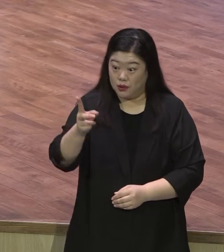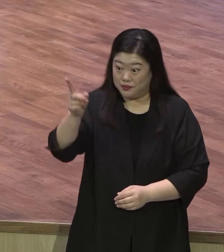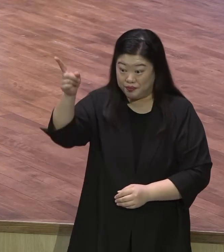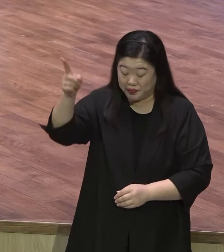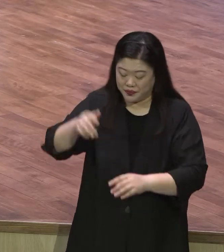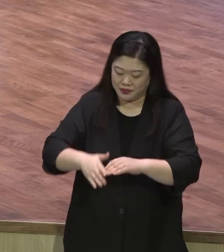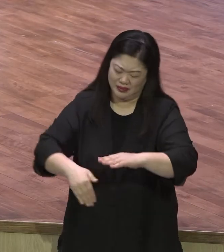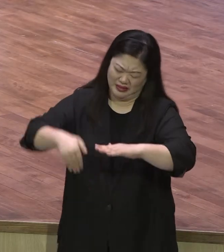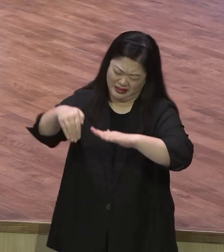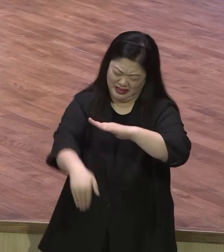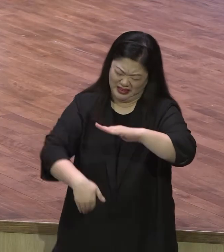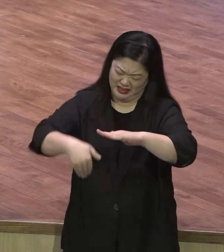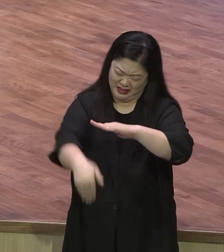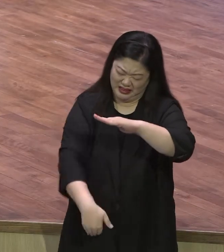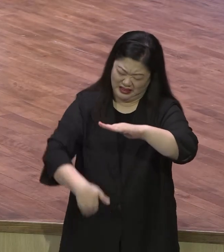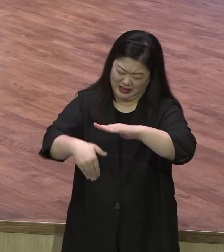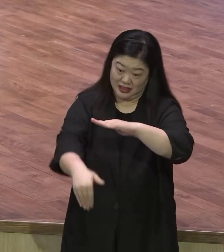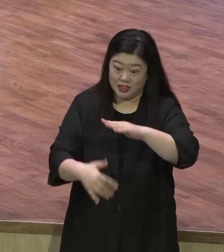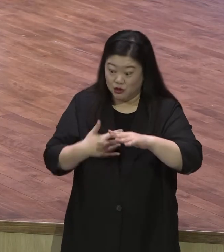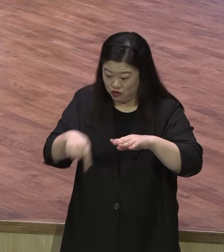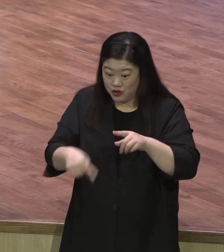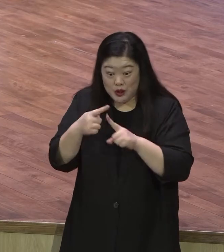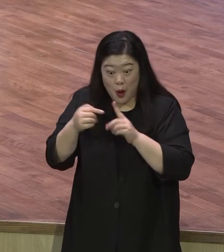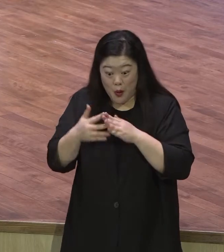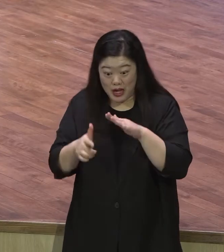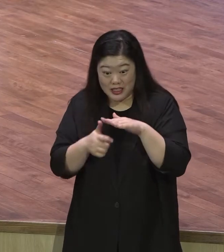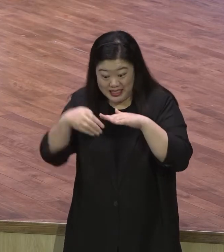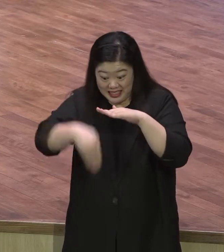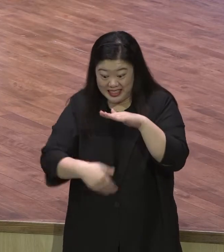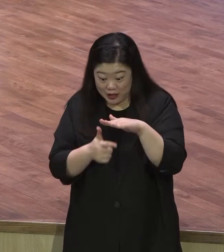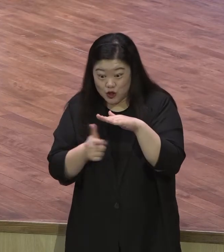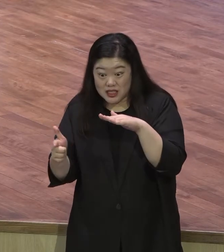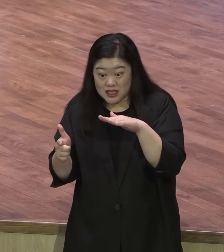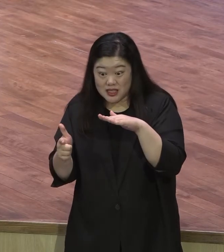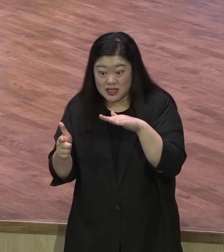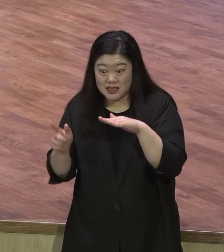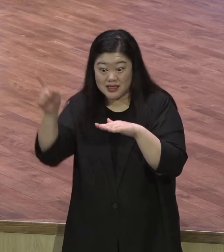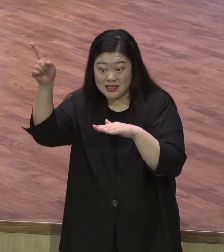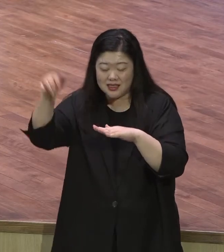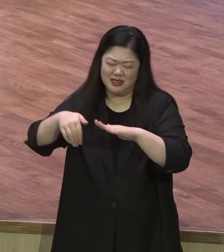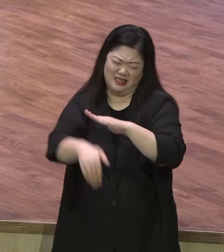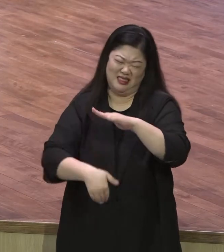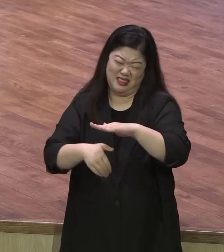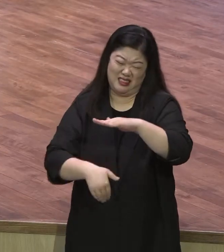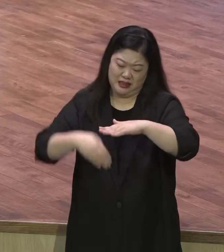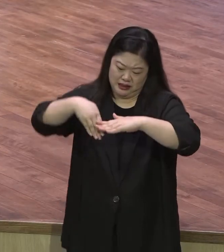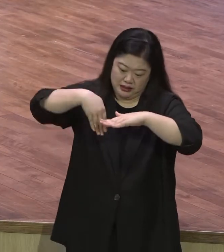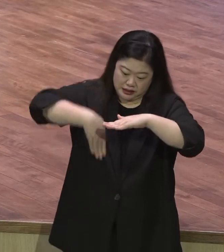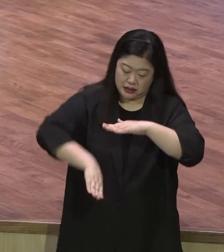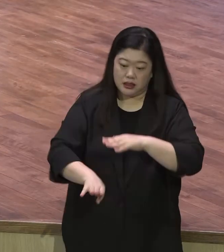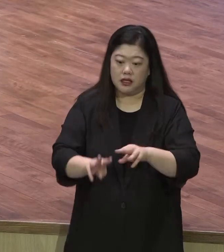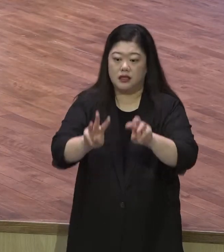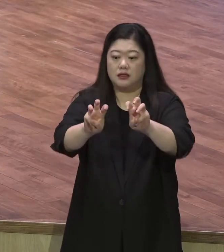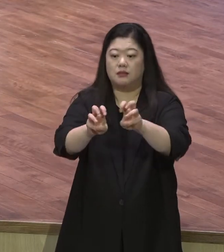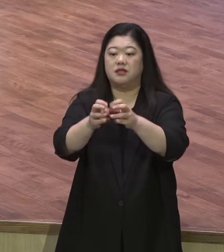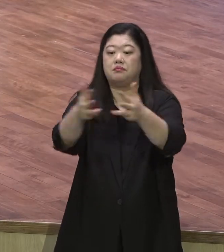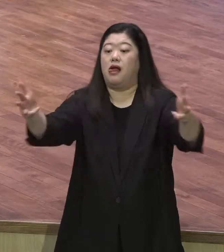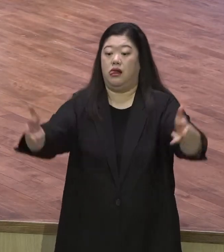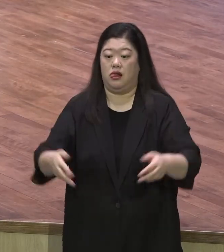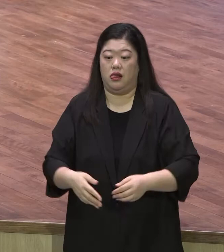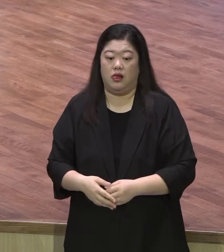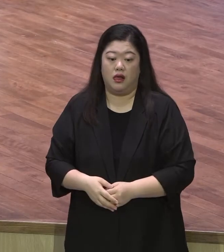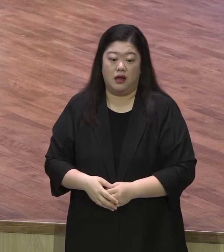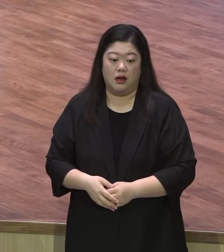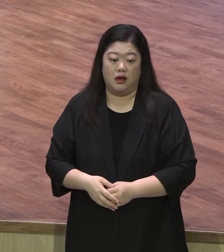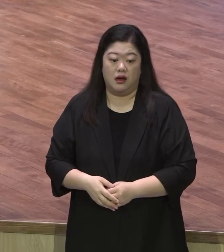깊이 내려갔어요. 거기에서 파 내려가서 화강암 안반 층을 만났어요. 거기서 길이